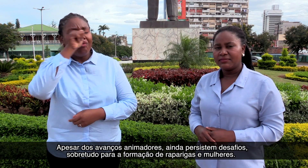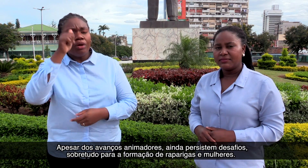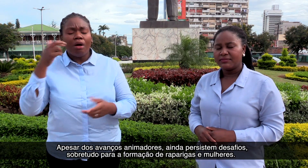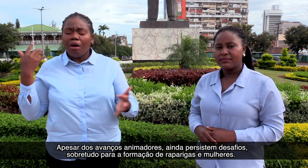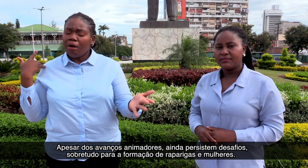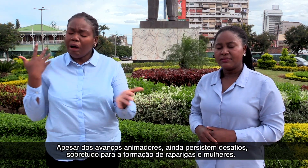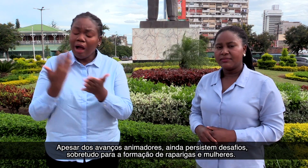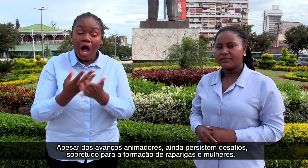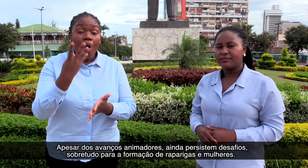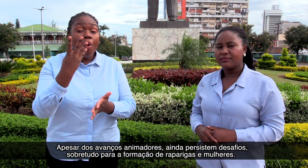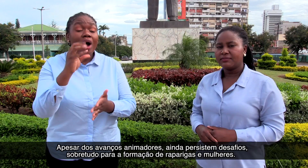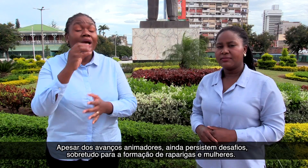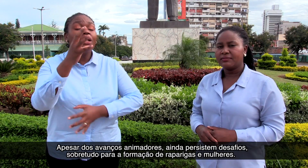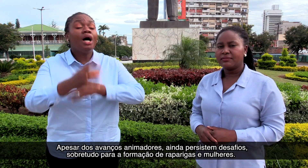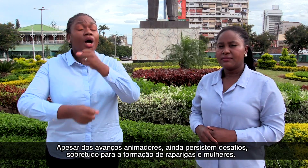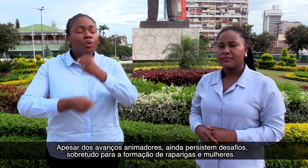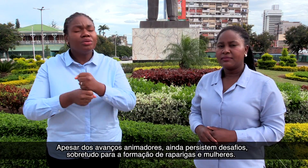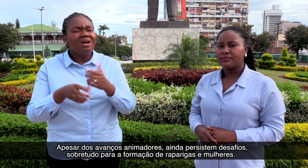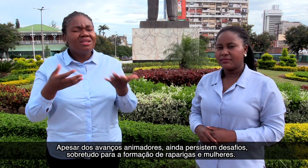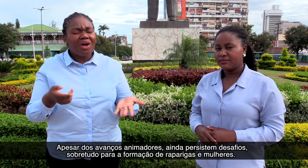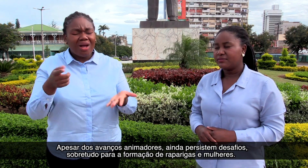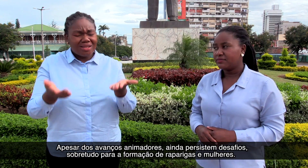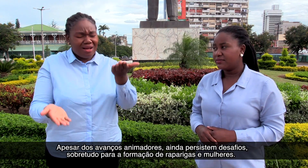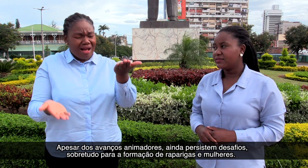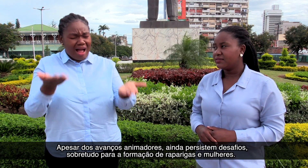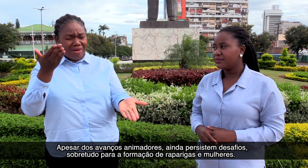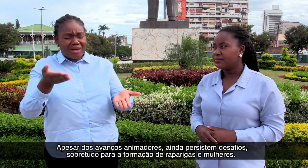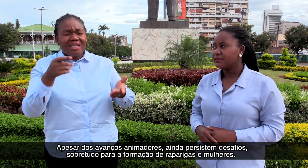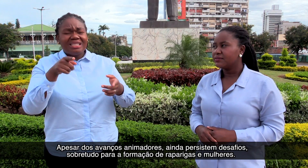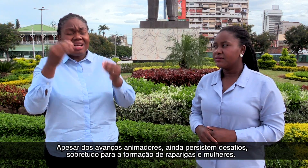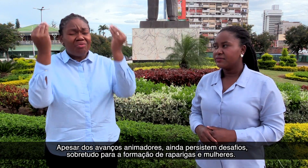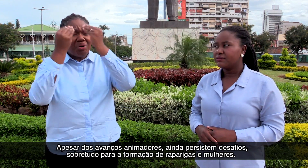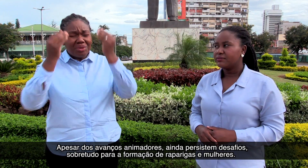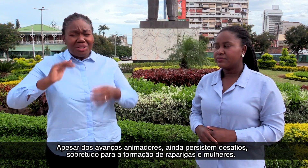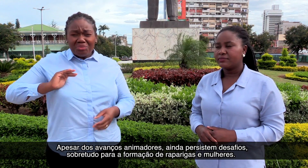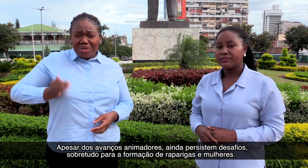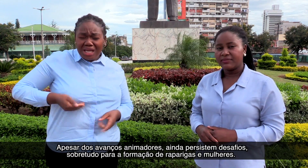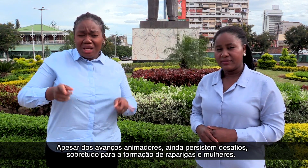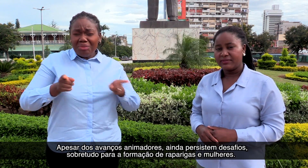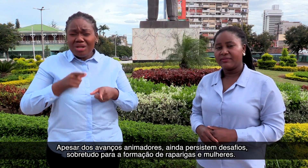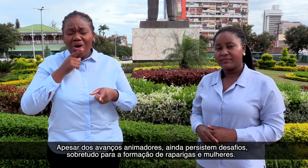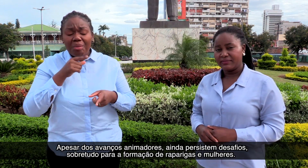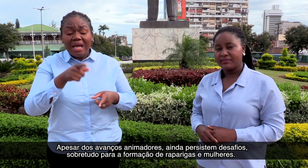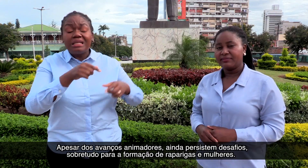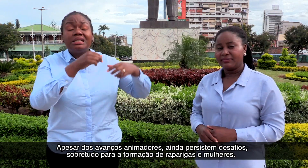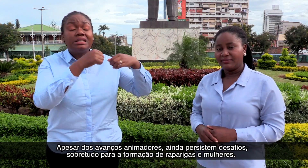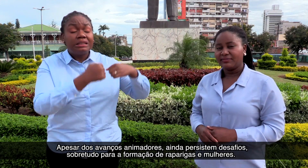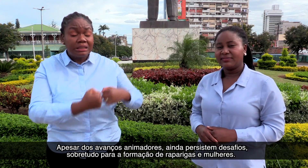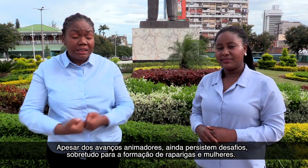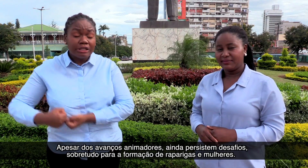dos avanços animadores, ainda persistem desafios, sobretudo para a formação de raparigas e mulheres.